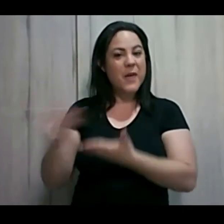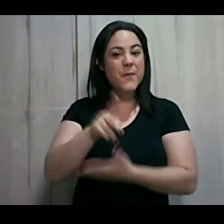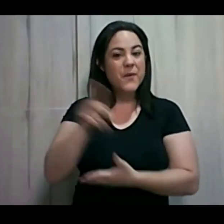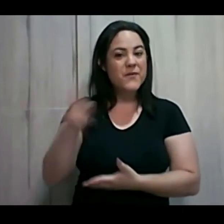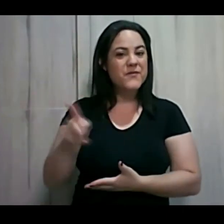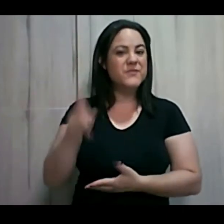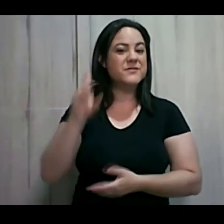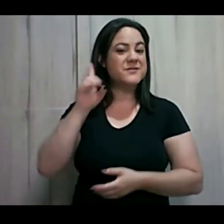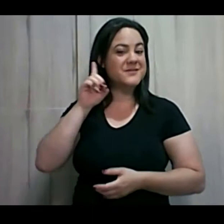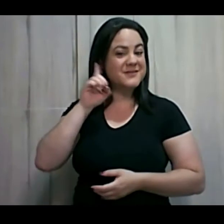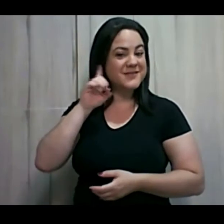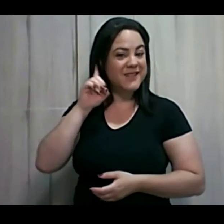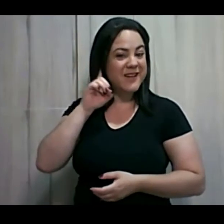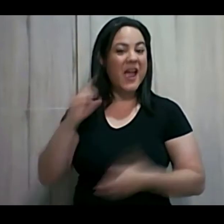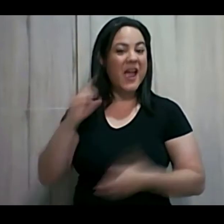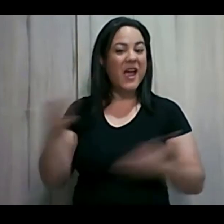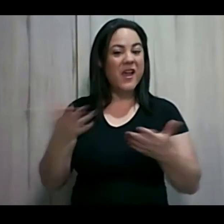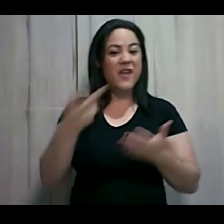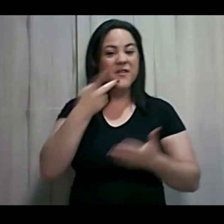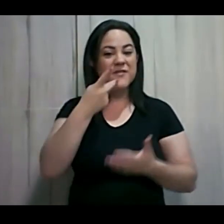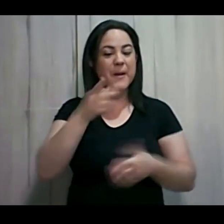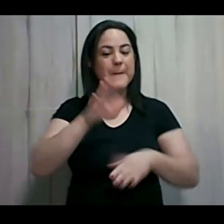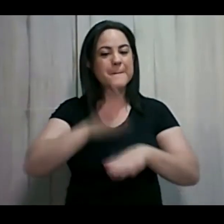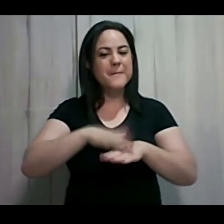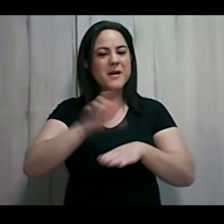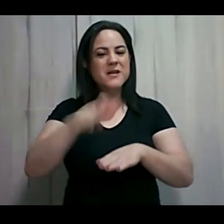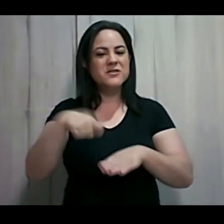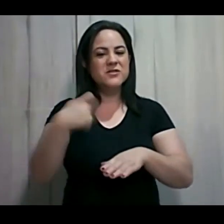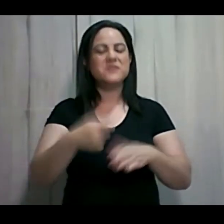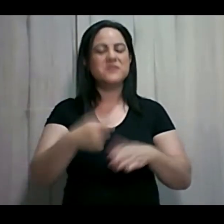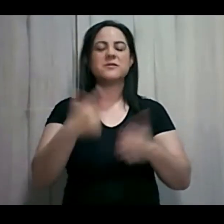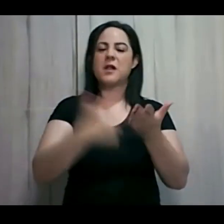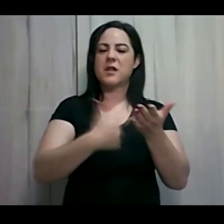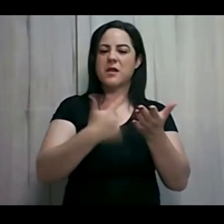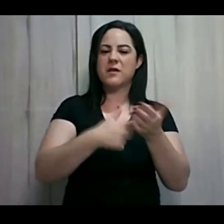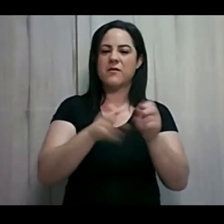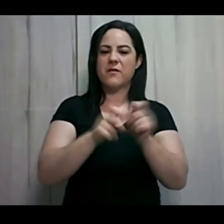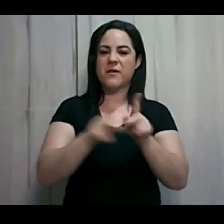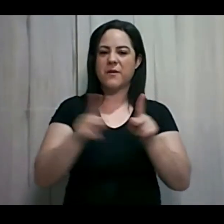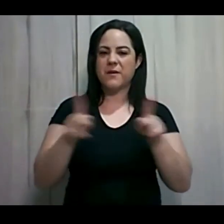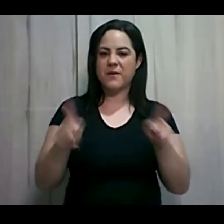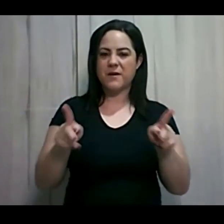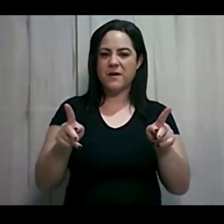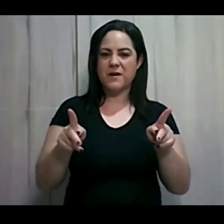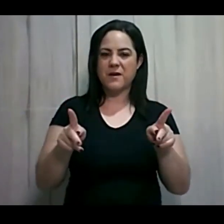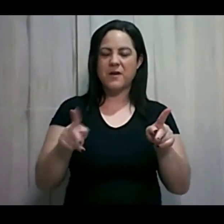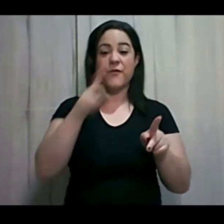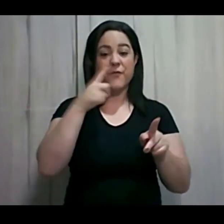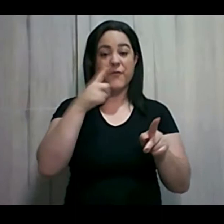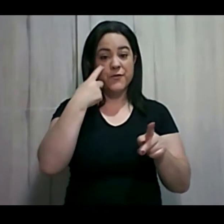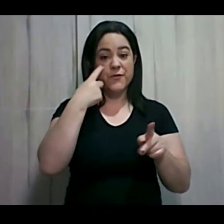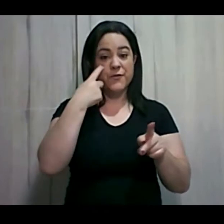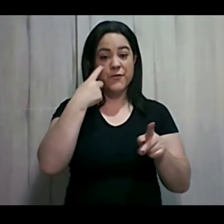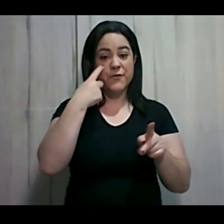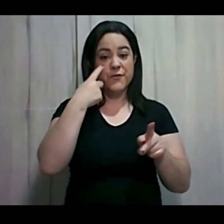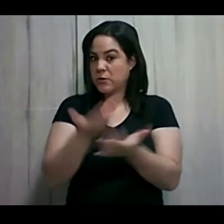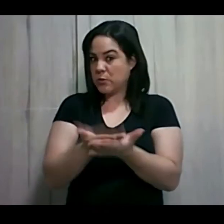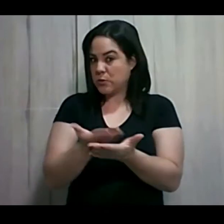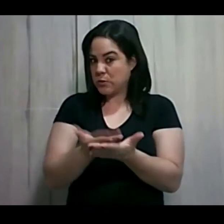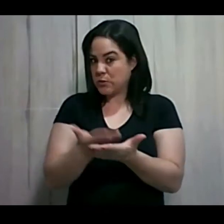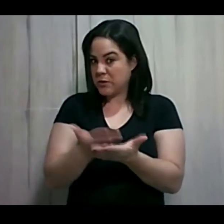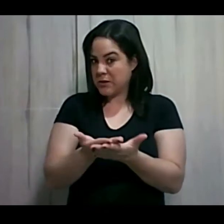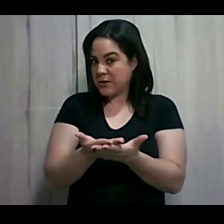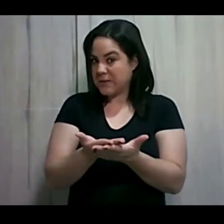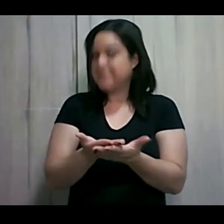Daniele. Vamos falar mais um pouquinho sobre o livro de Apocalipse. Você está acompanhando? Está estudando?